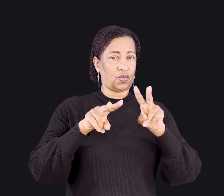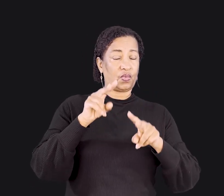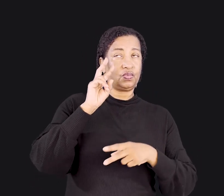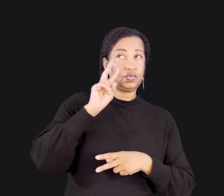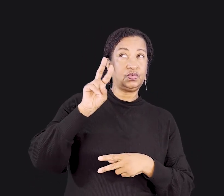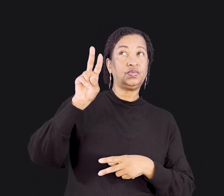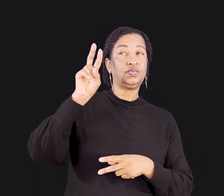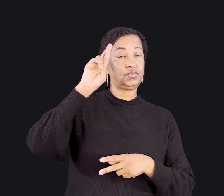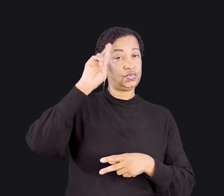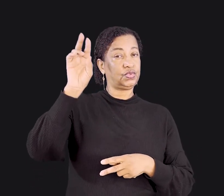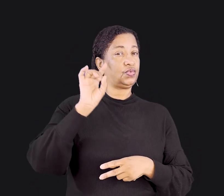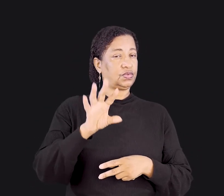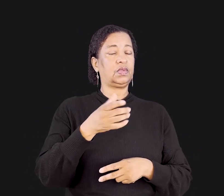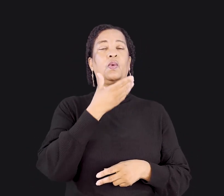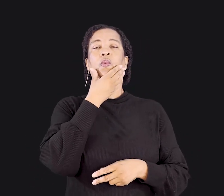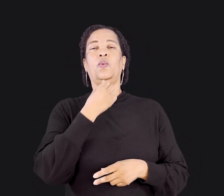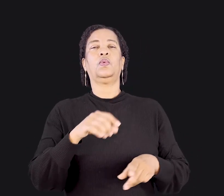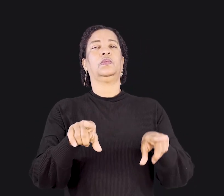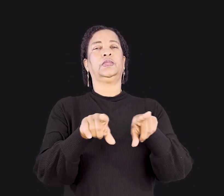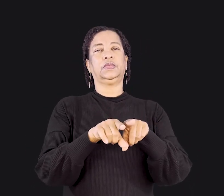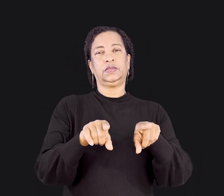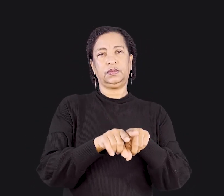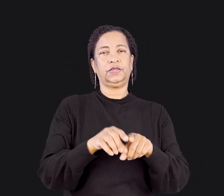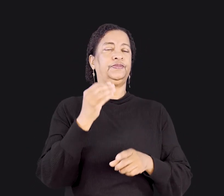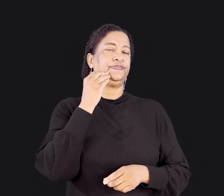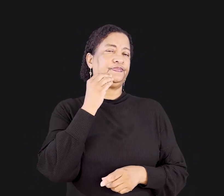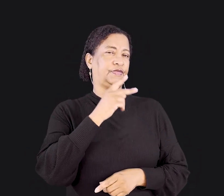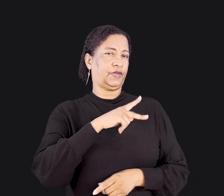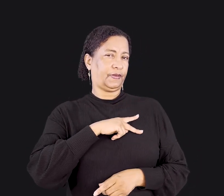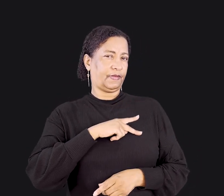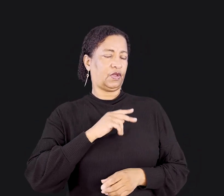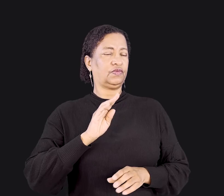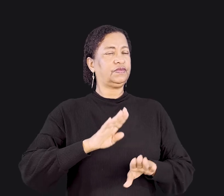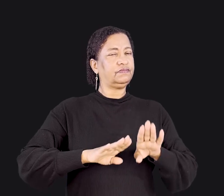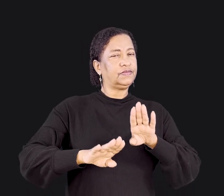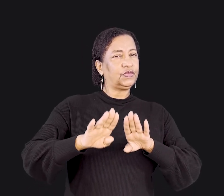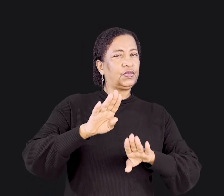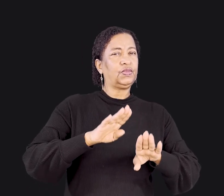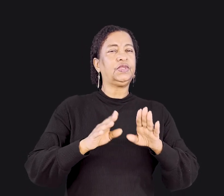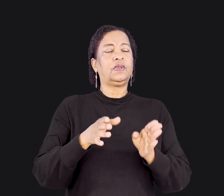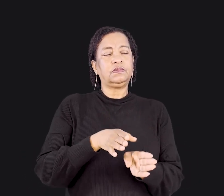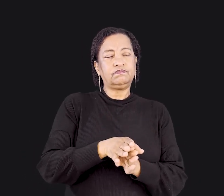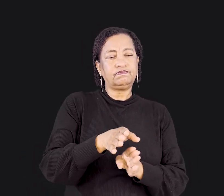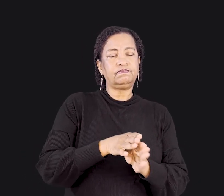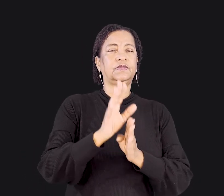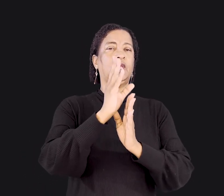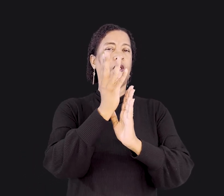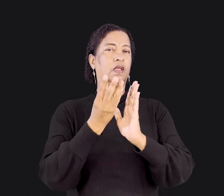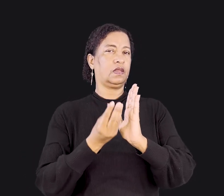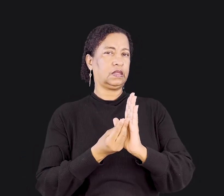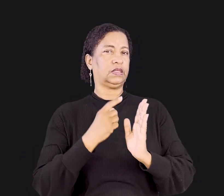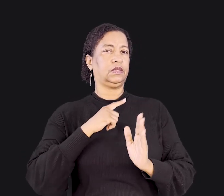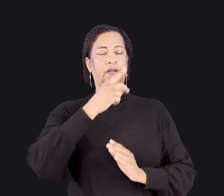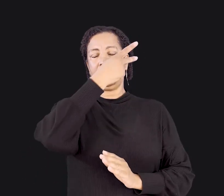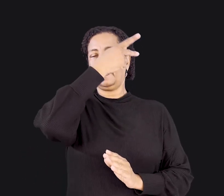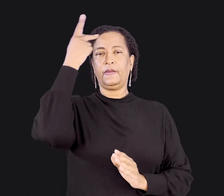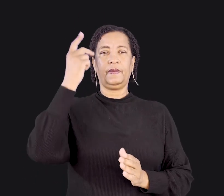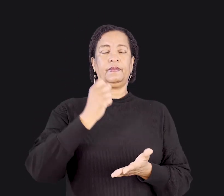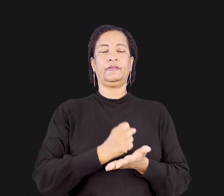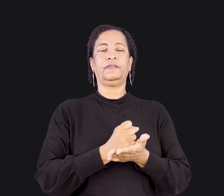Senhor, mas também aos olhos dos homens. Observe como Paulo foi cuidadoso, instruindo a igreja a ter pessoas que